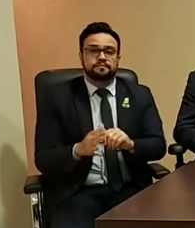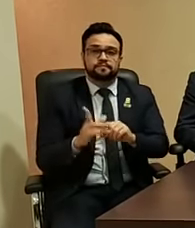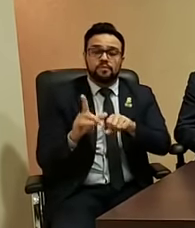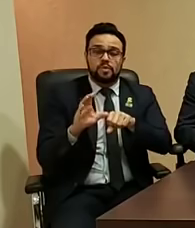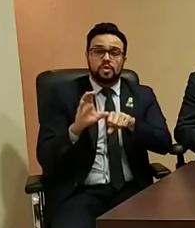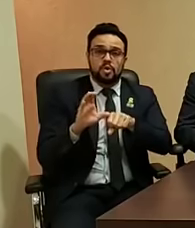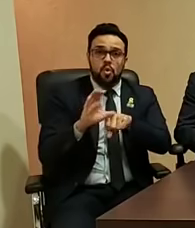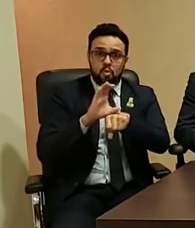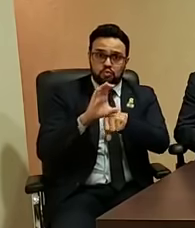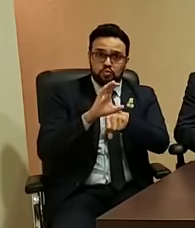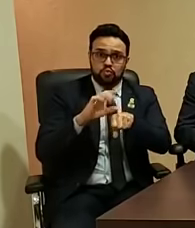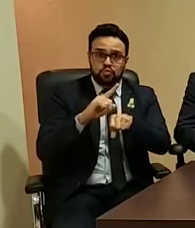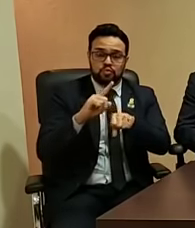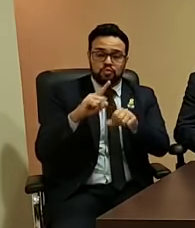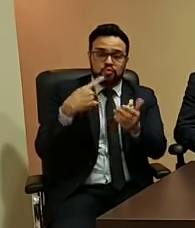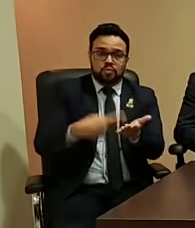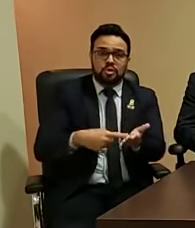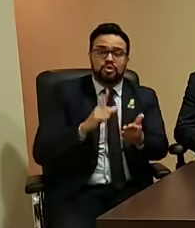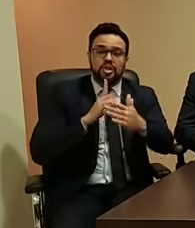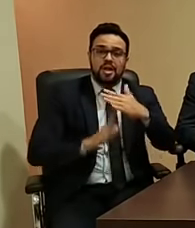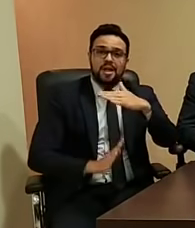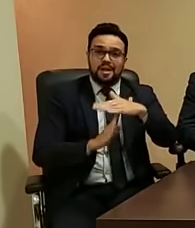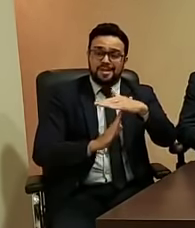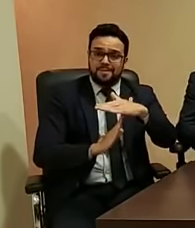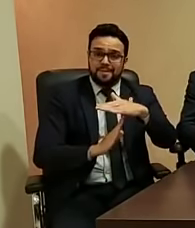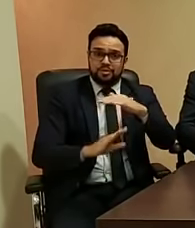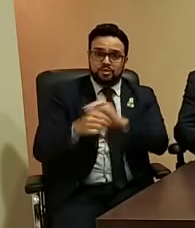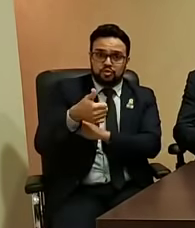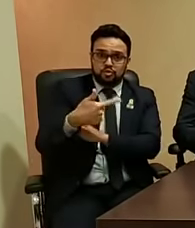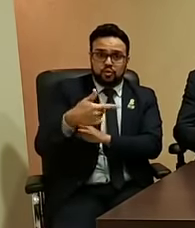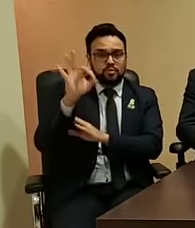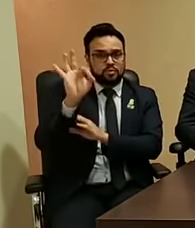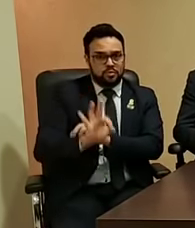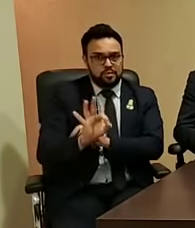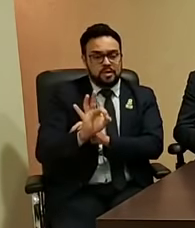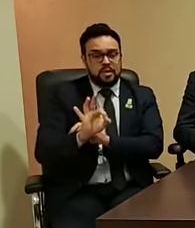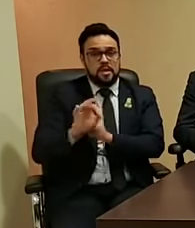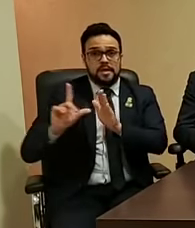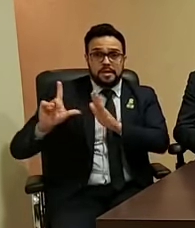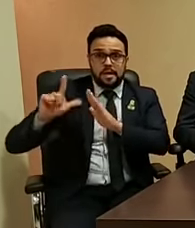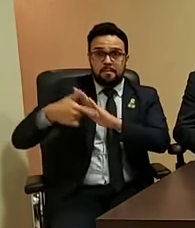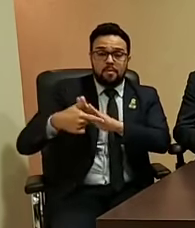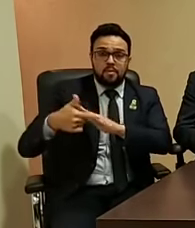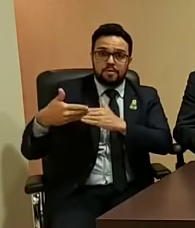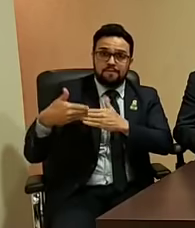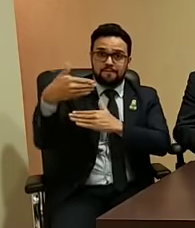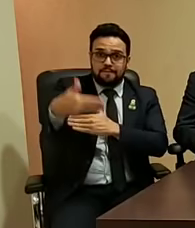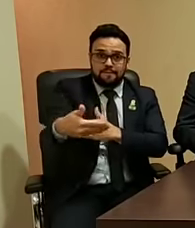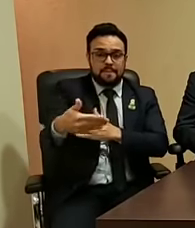Constituinte, fixou-se o limite máximo de 12%. Pois lá na frente,